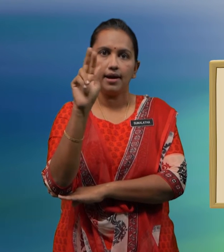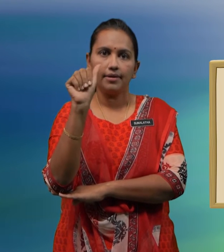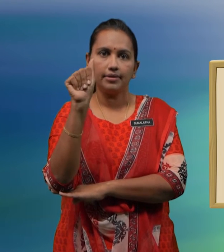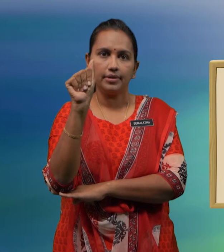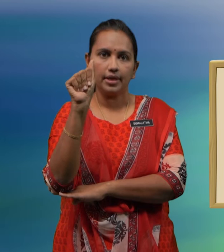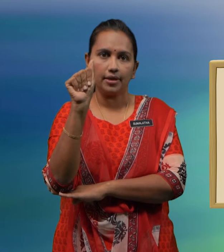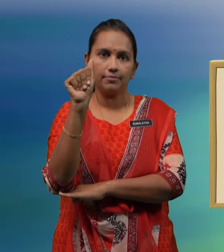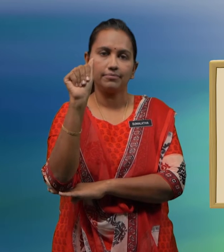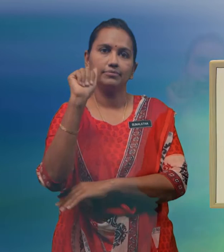U-D-A-R-A.